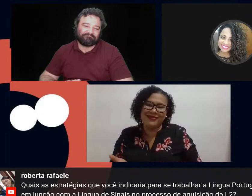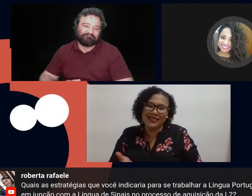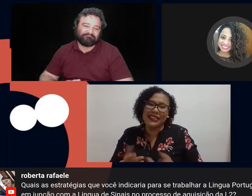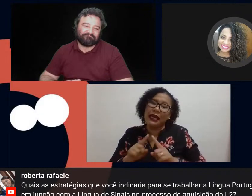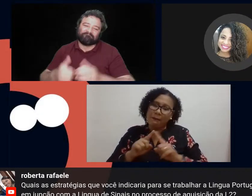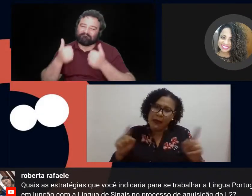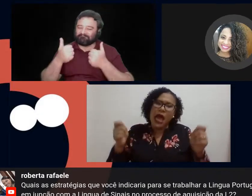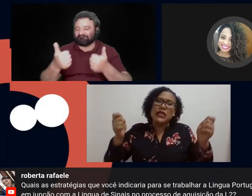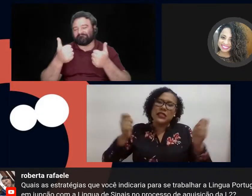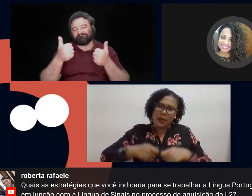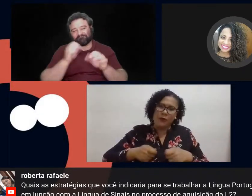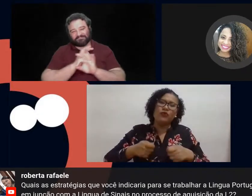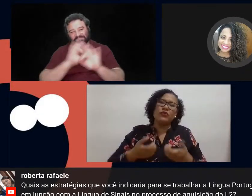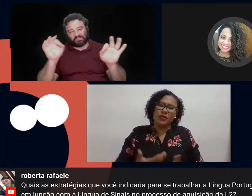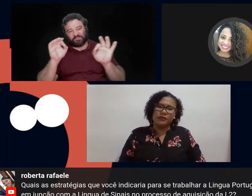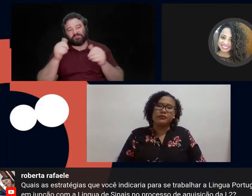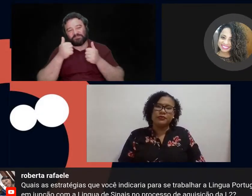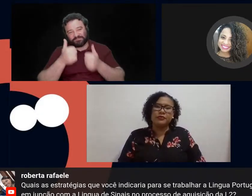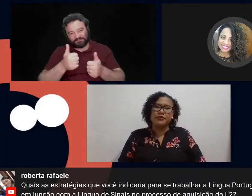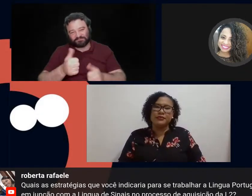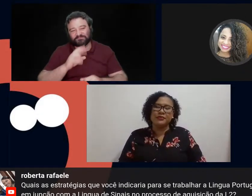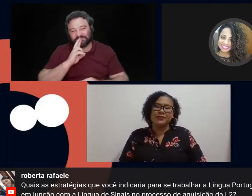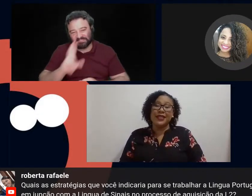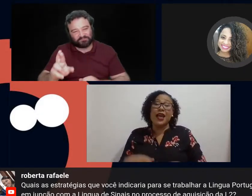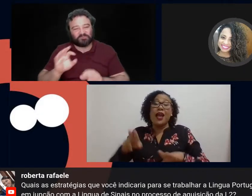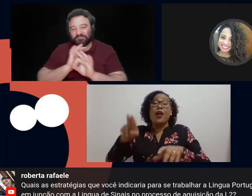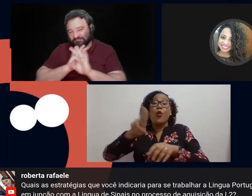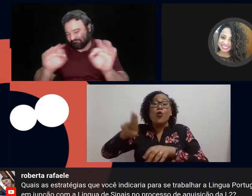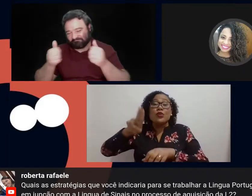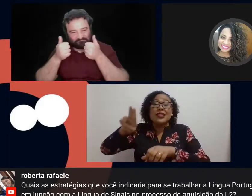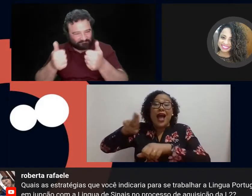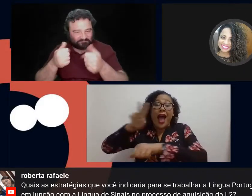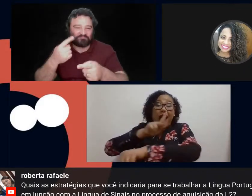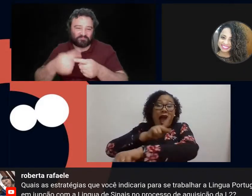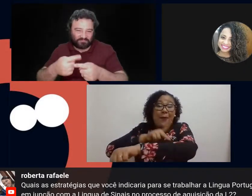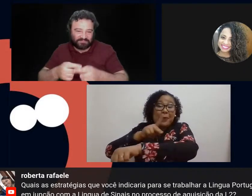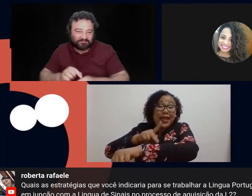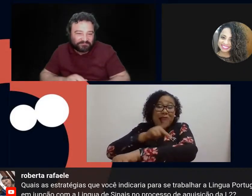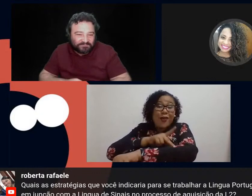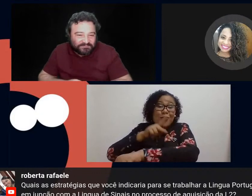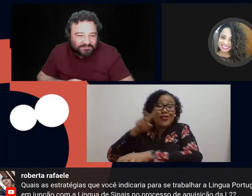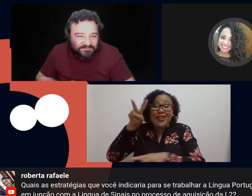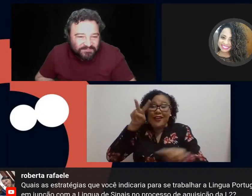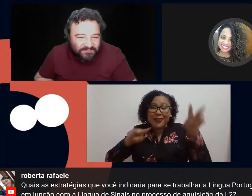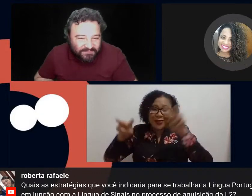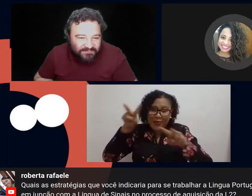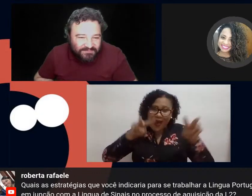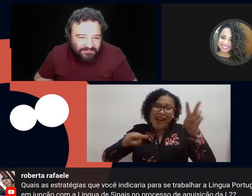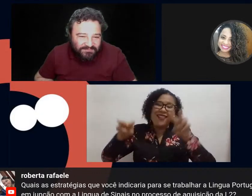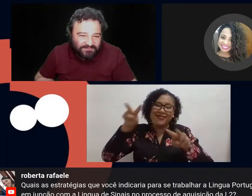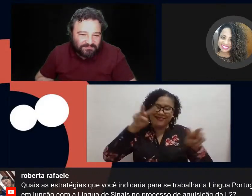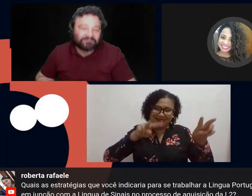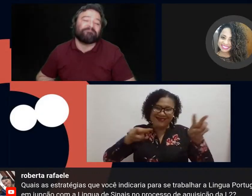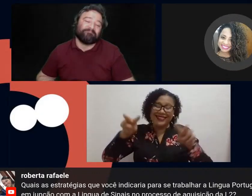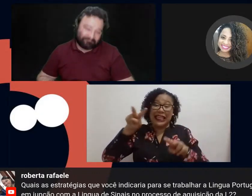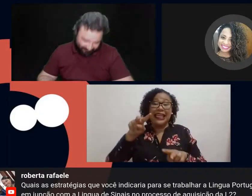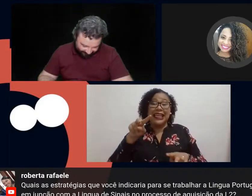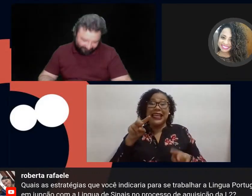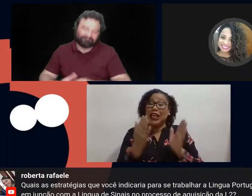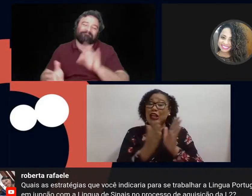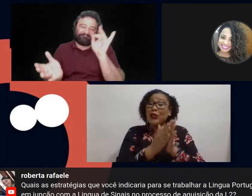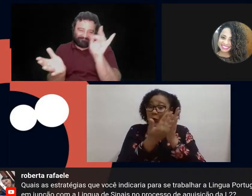eh essa correlação imagem, sinal, língua portuguesa. E isso sim é possível. Então a gente tem que usar a a